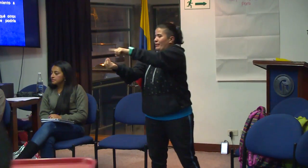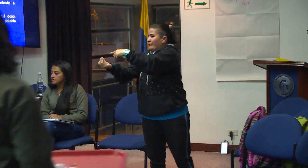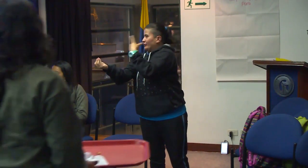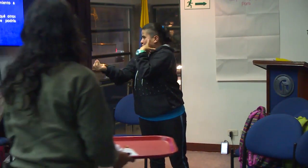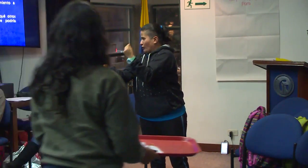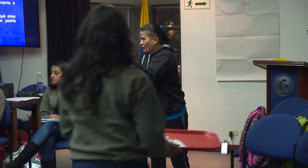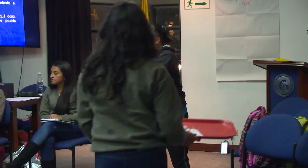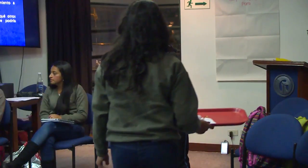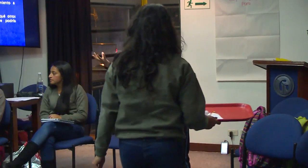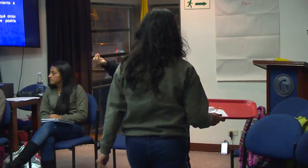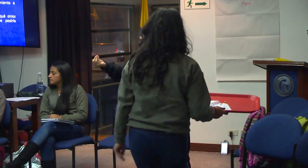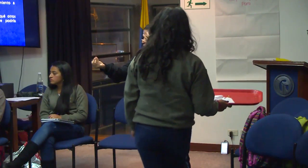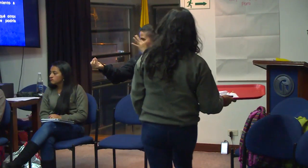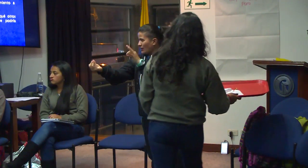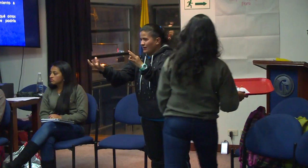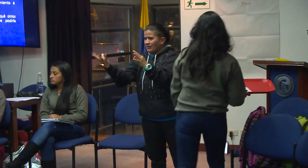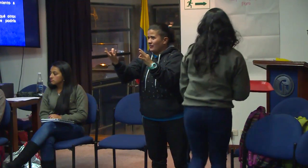En Arcoíris